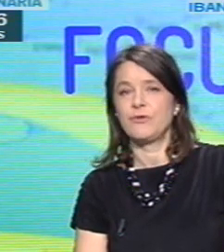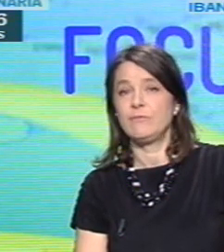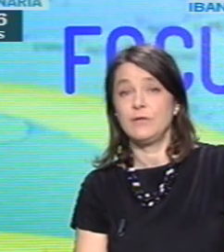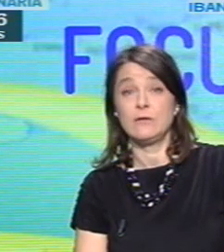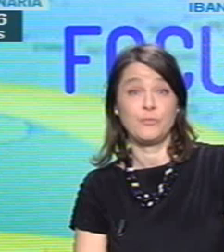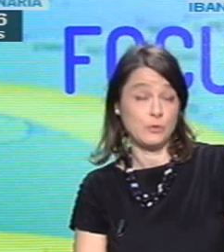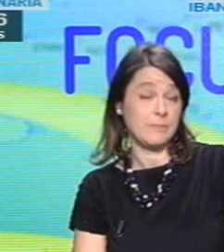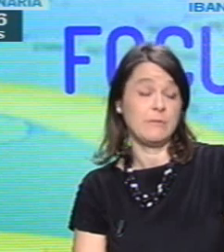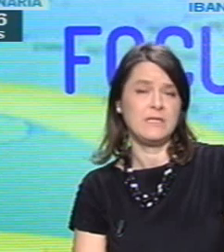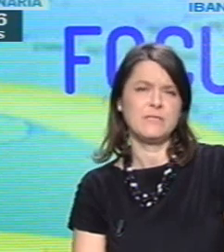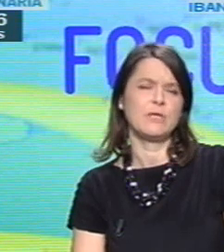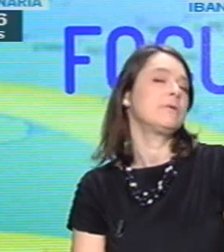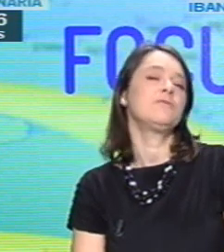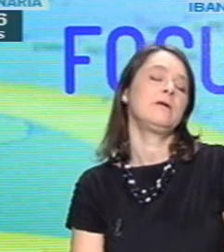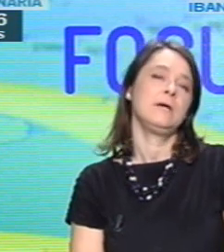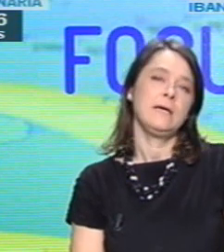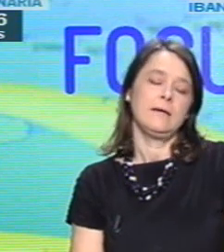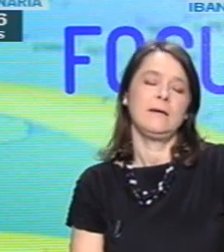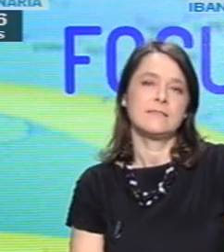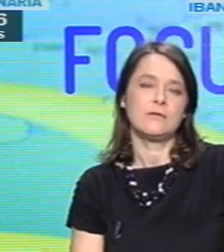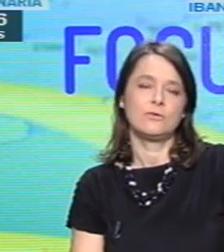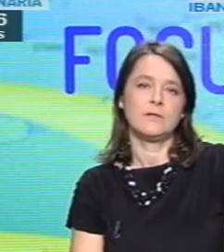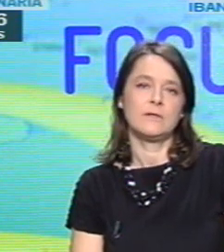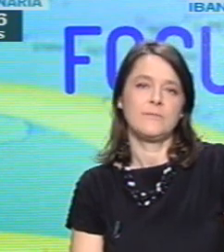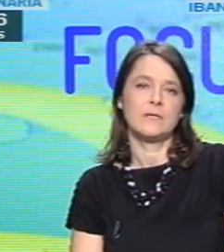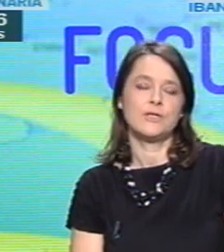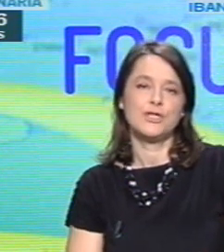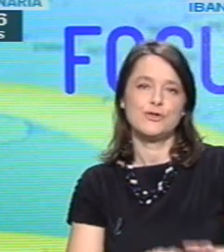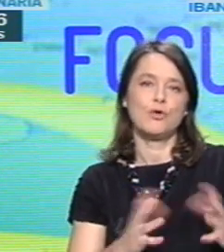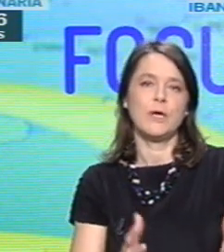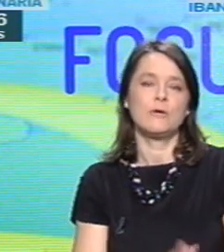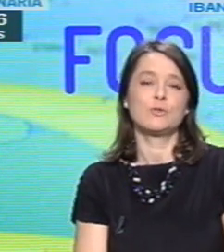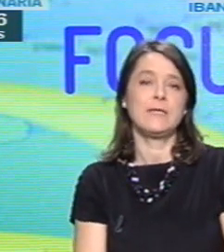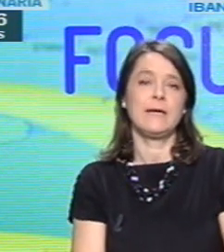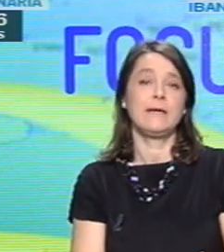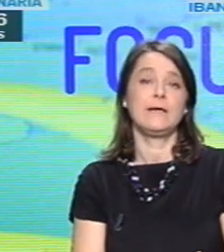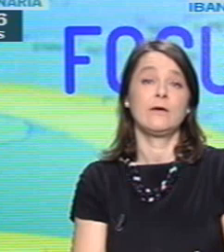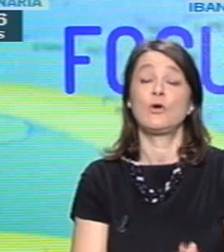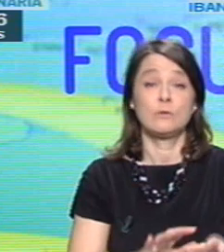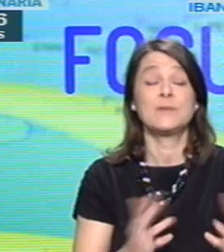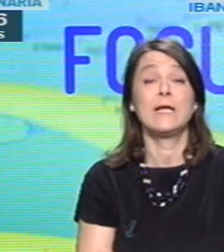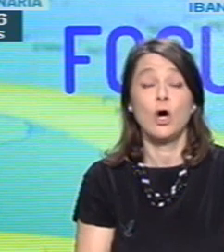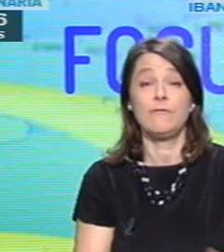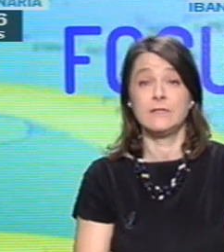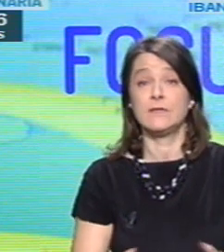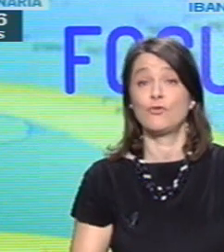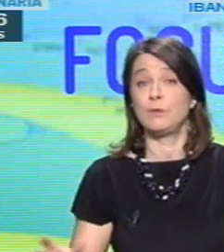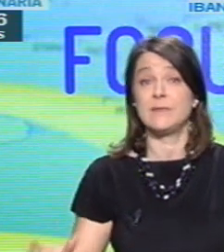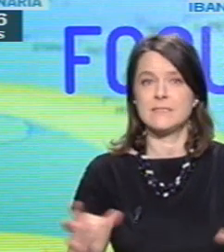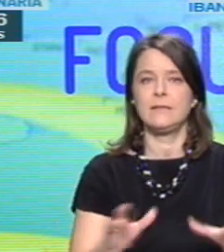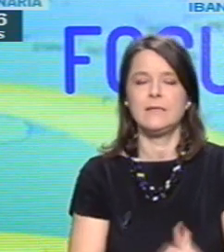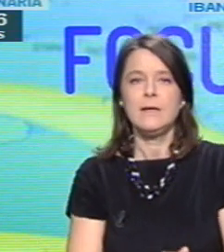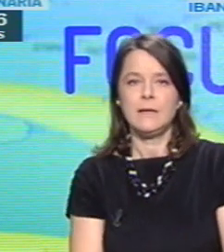esempio Schiavonia, lo sappiamo benissimo, nel Padovano è stato deciso come ospedale Covid, nel senso che